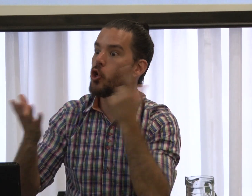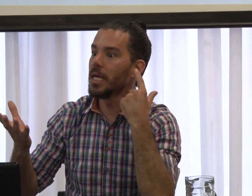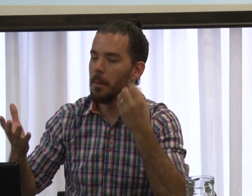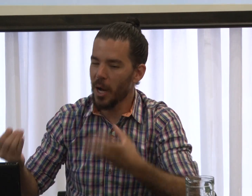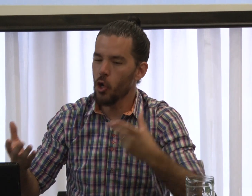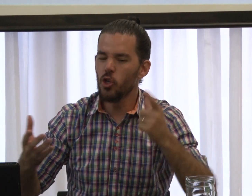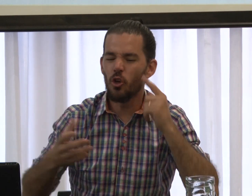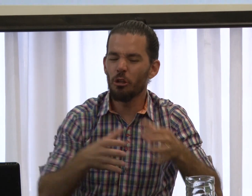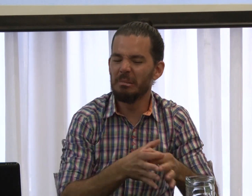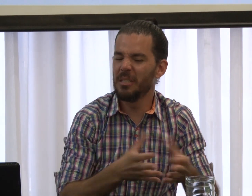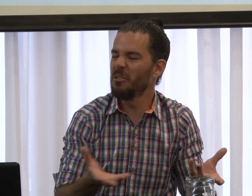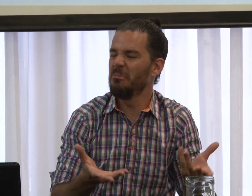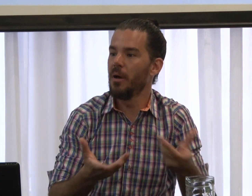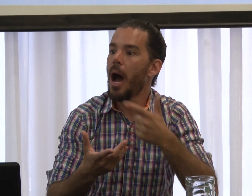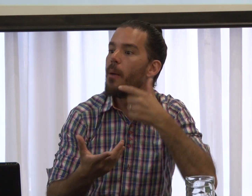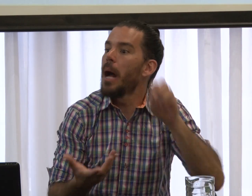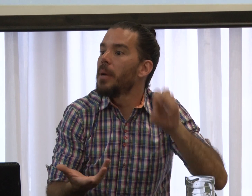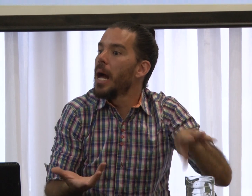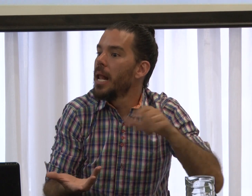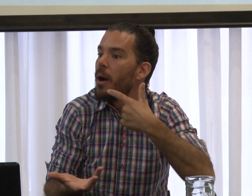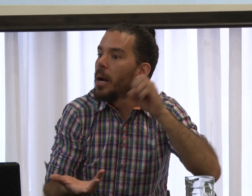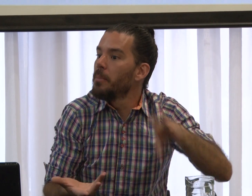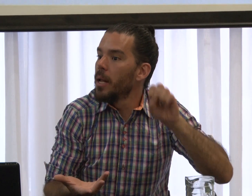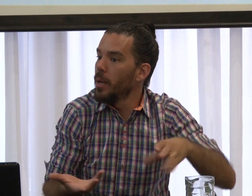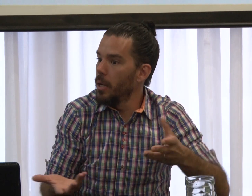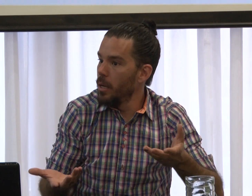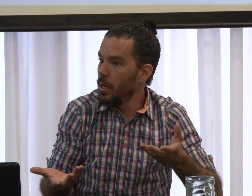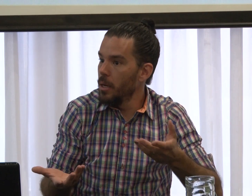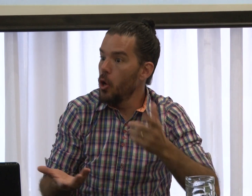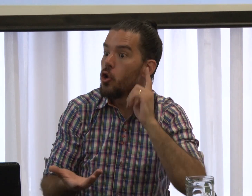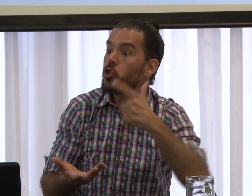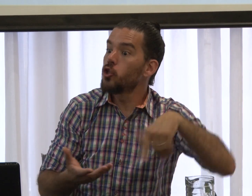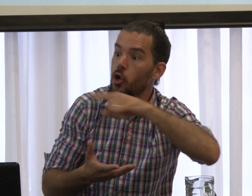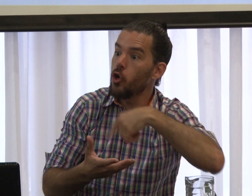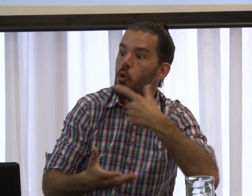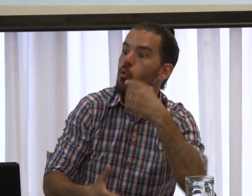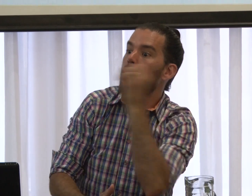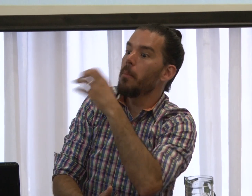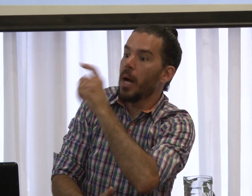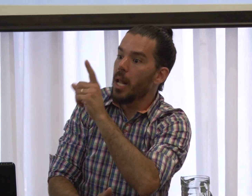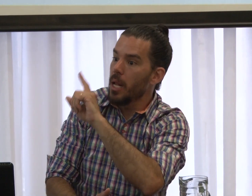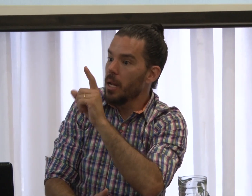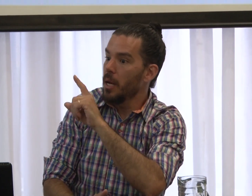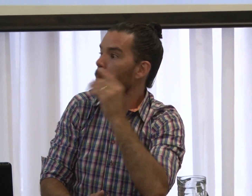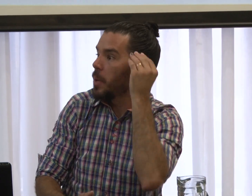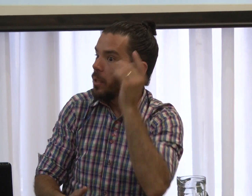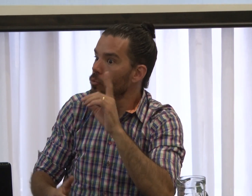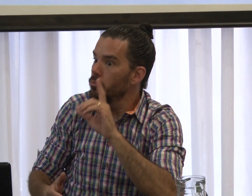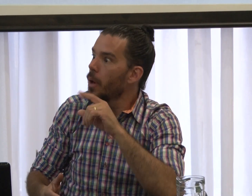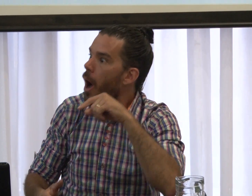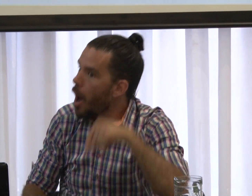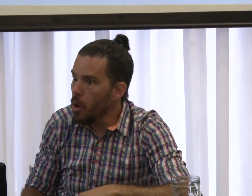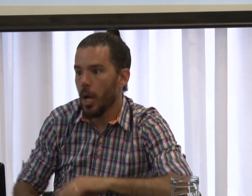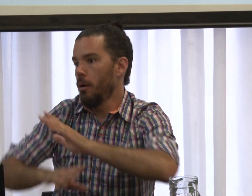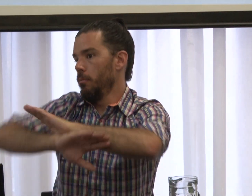propia, igual que cualquier otra lengua. La sociedad les falta ver no solamente mover las manos, sino que